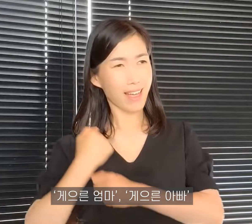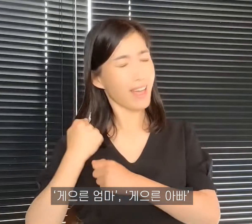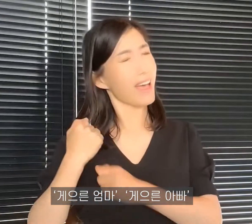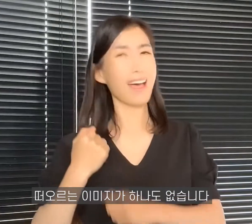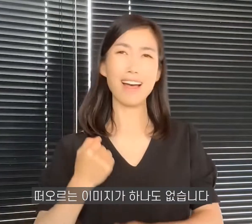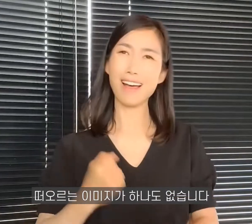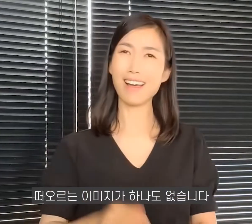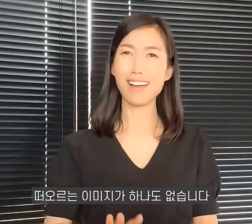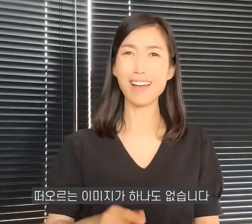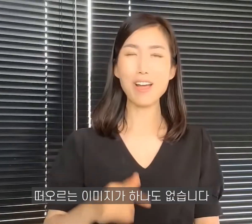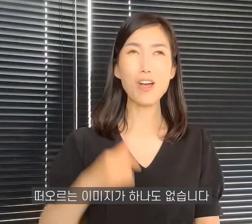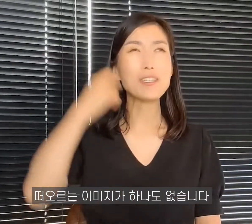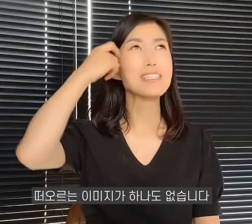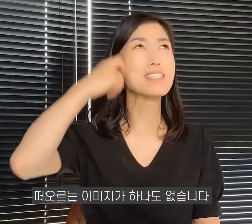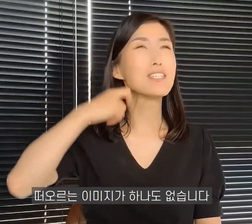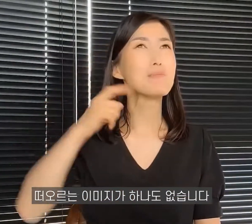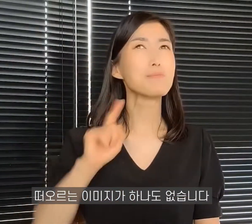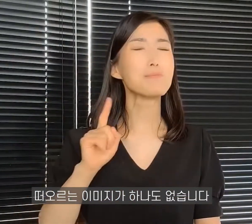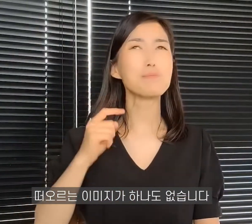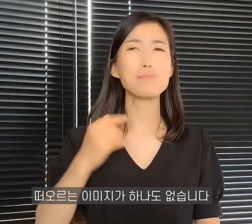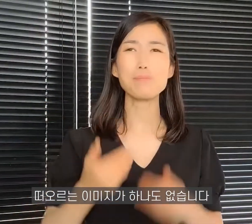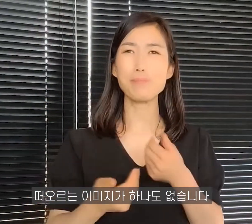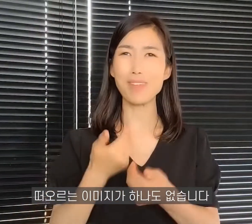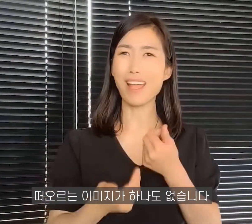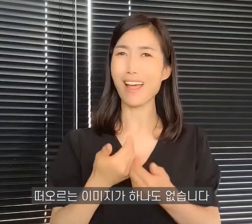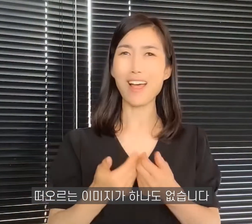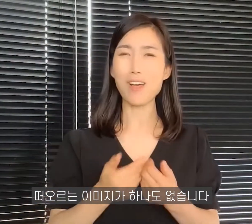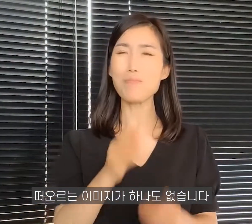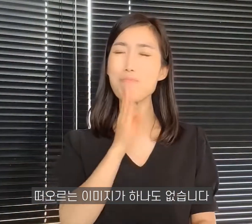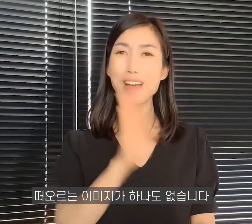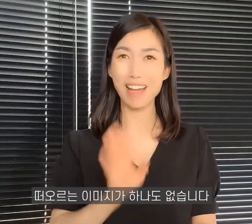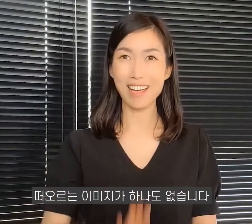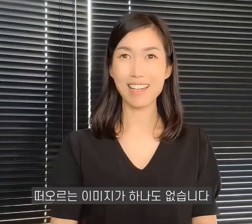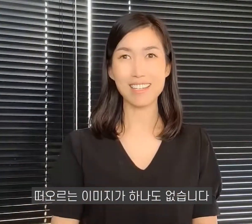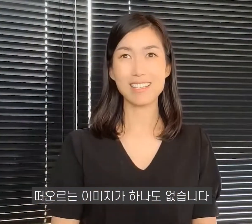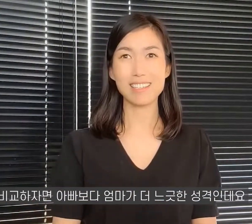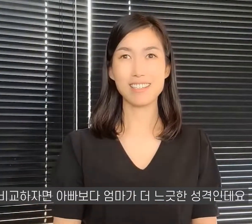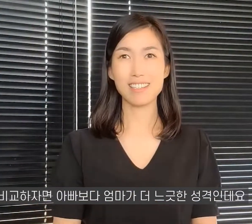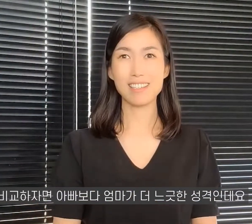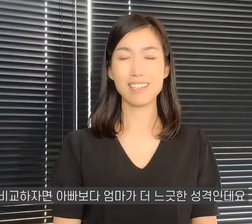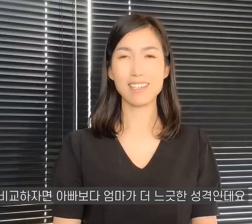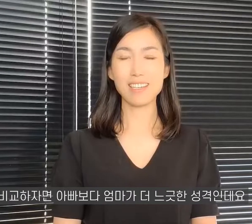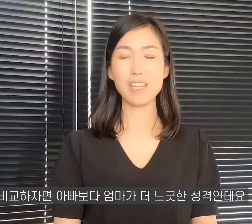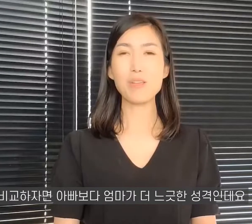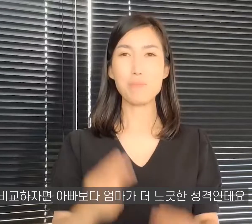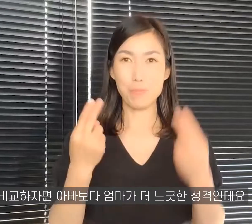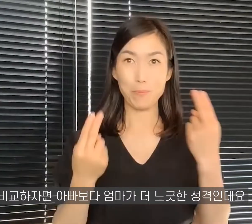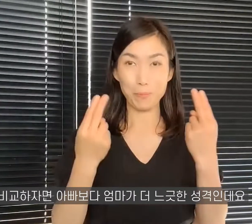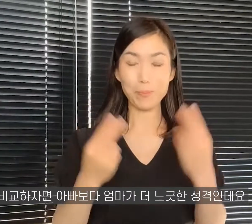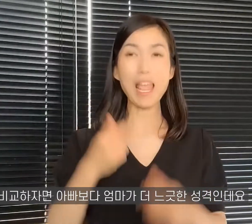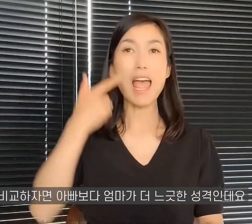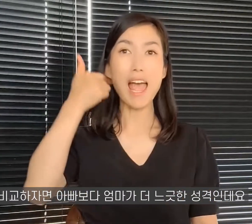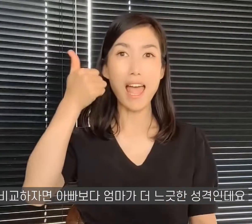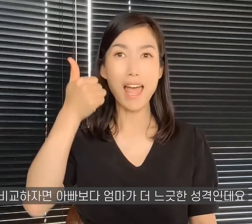떠오르는 이미지가 하나도 없습니다 비교하자면 아빠보다 엄마가 더 느긋한 성격